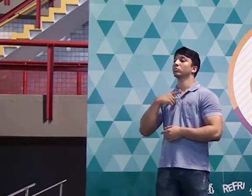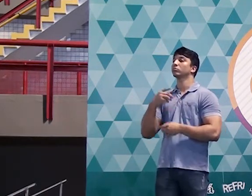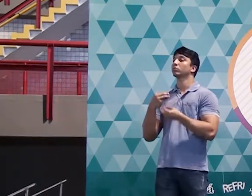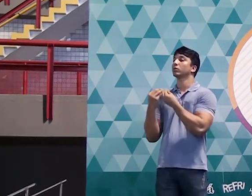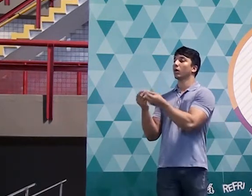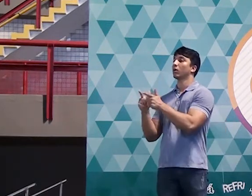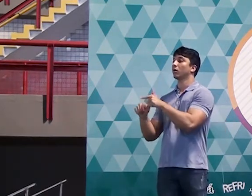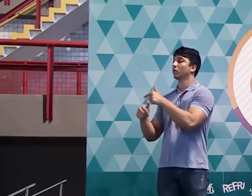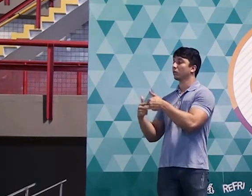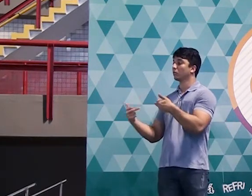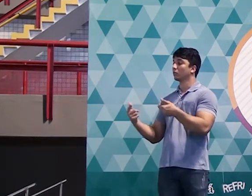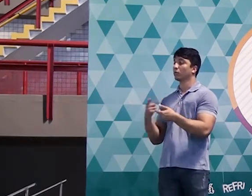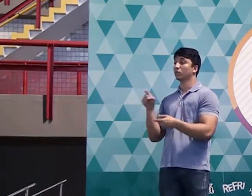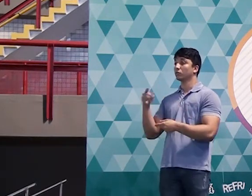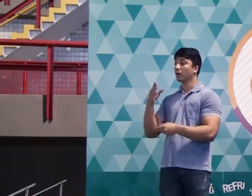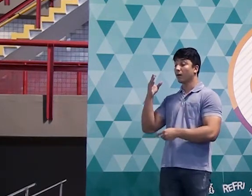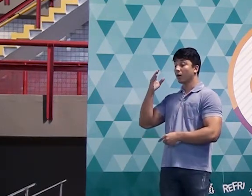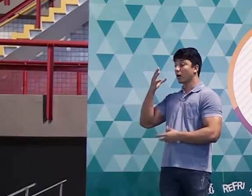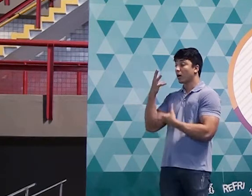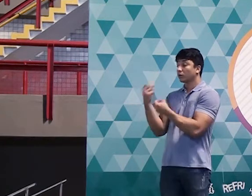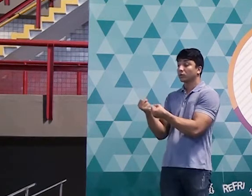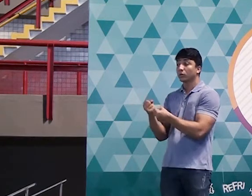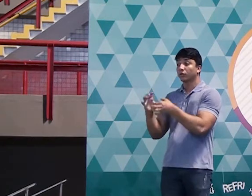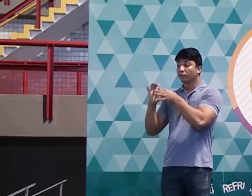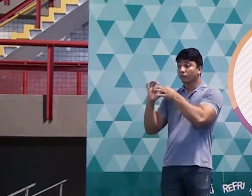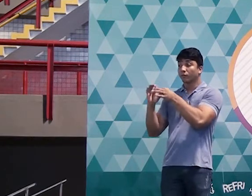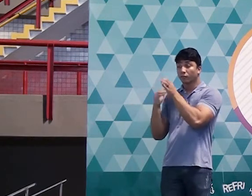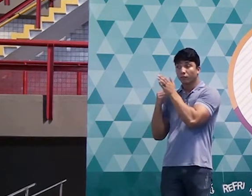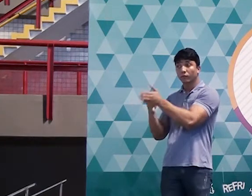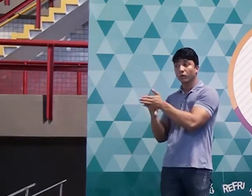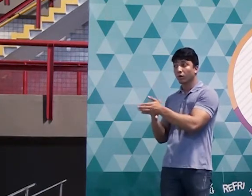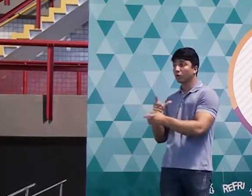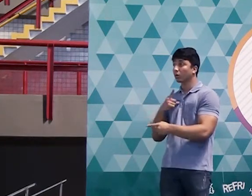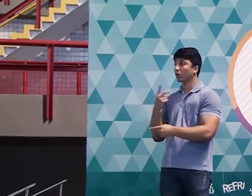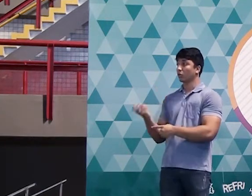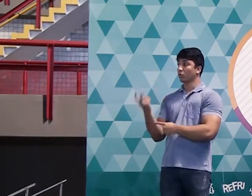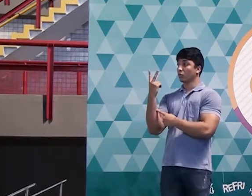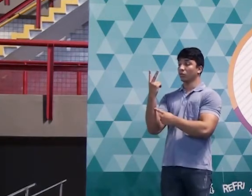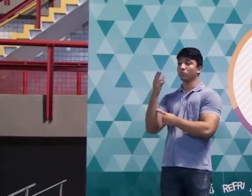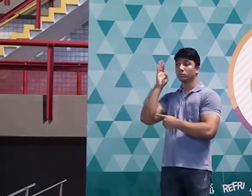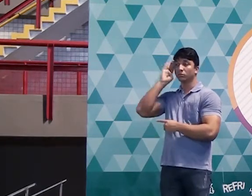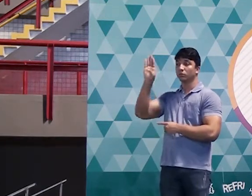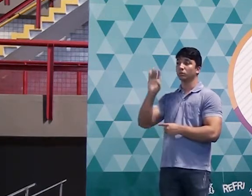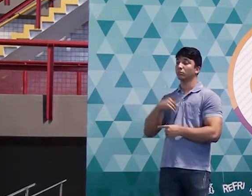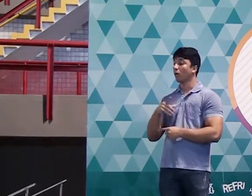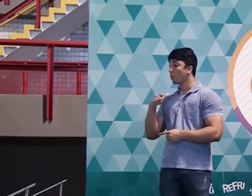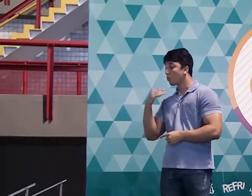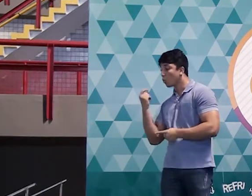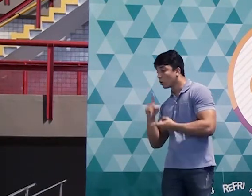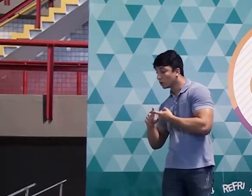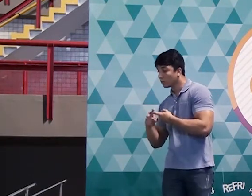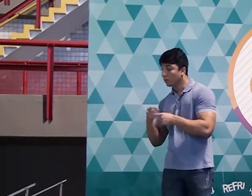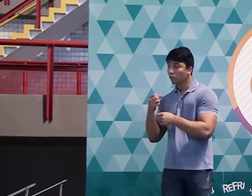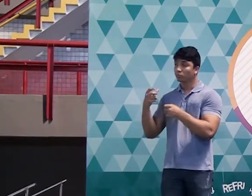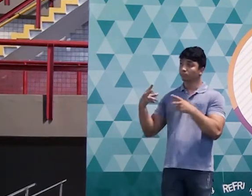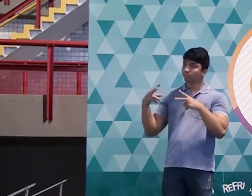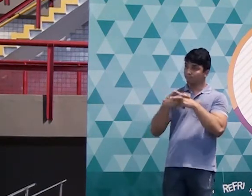benefício, você promete fidelidade e você tem 2 compromissos comigo, além de morrer e lutar por